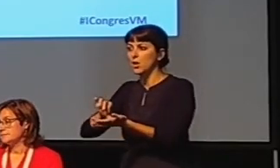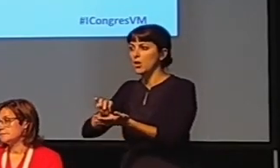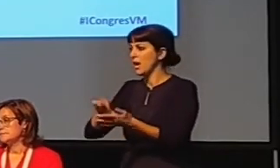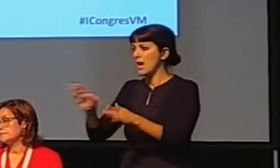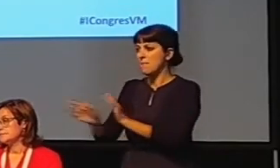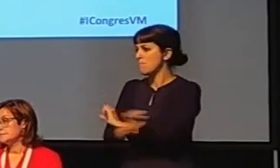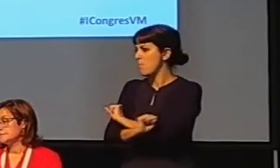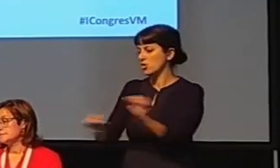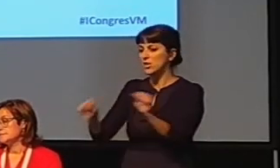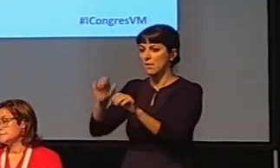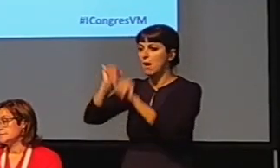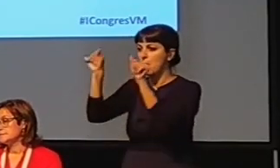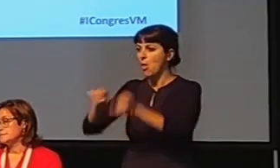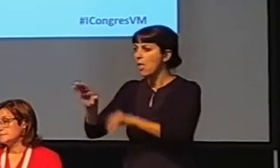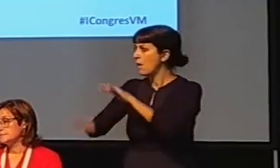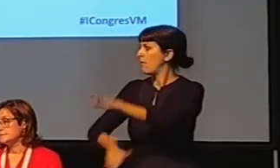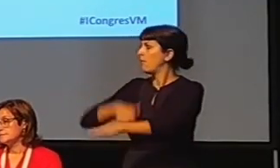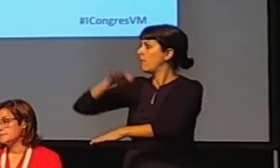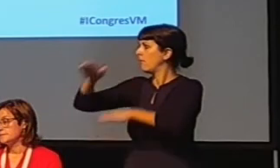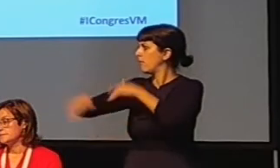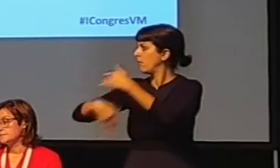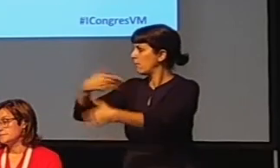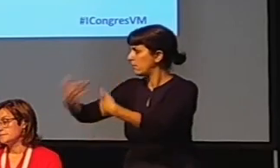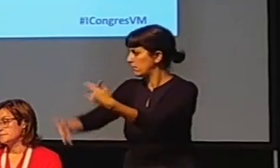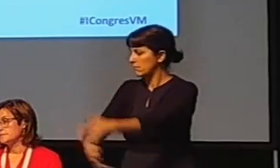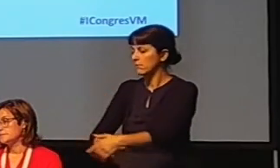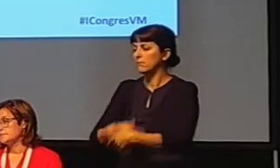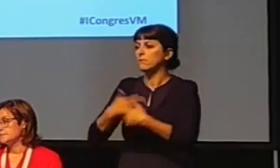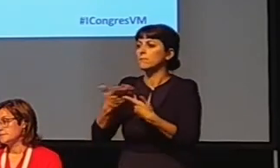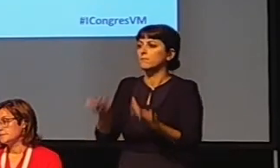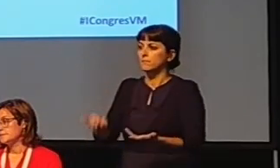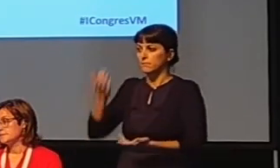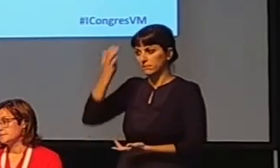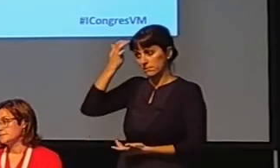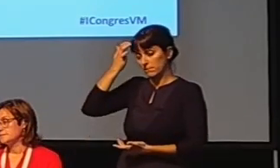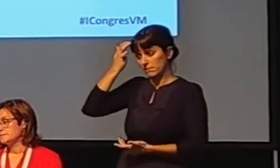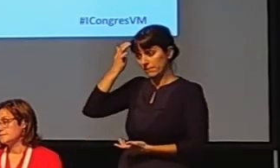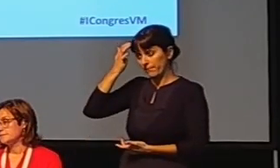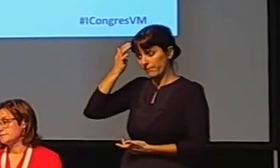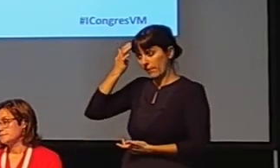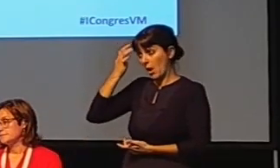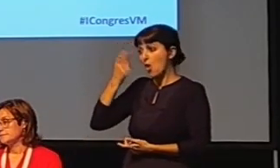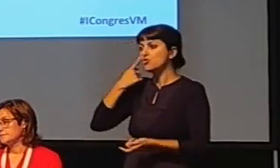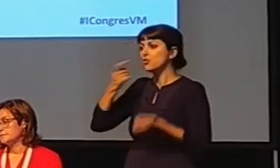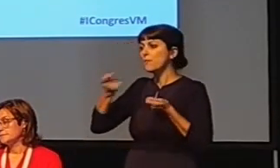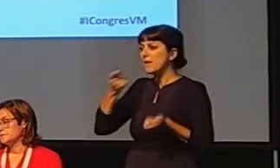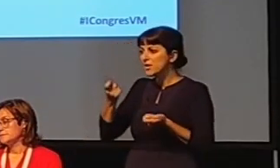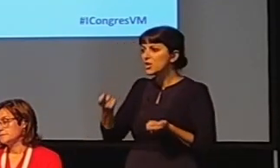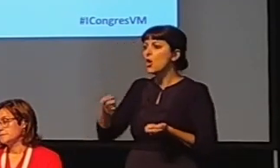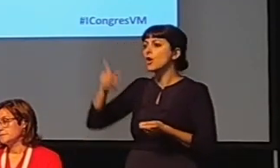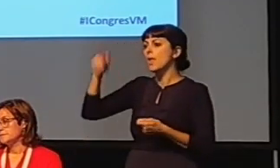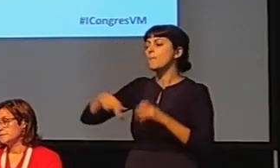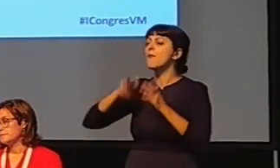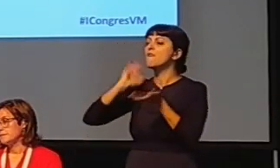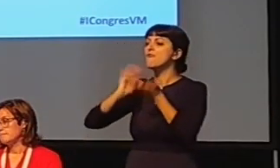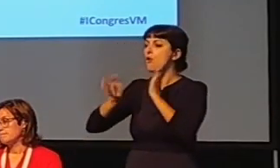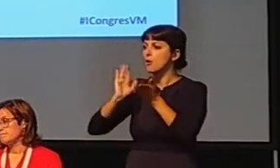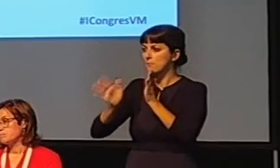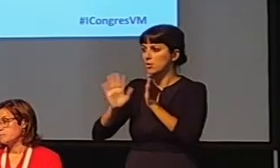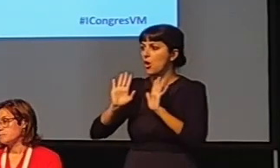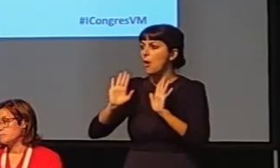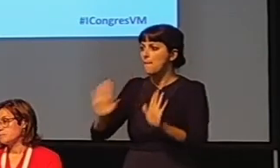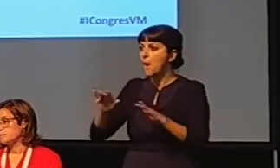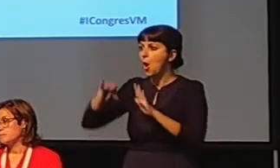el model. Llavors, com deia la companya, no, supervisió, formació, però hi ha condicions que són